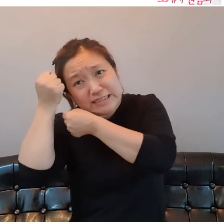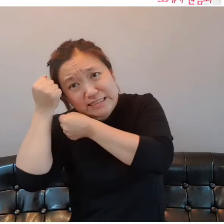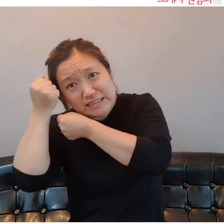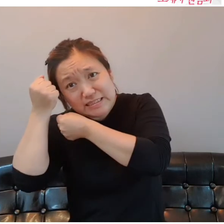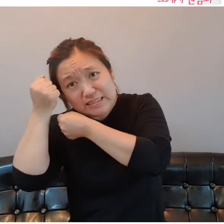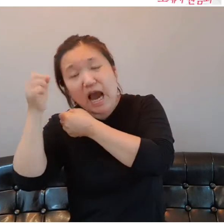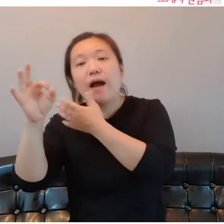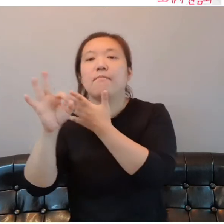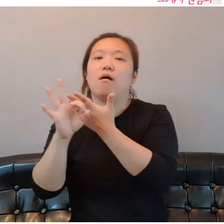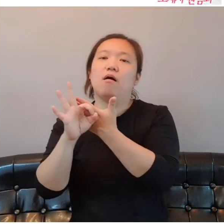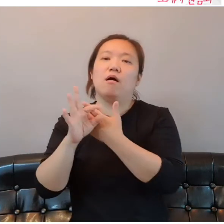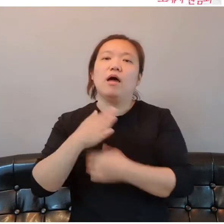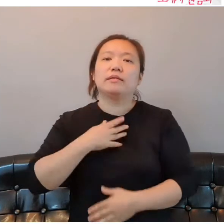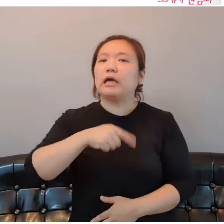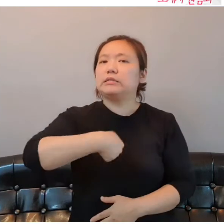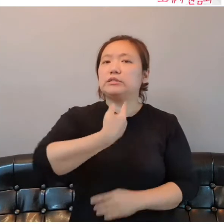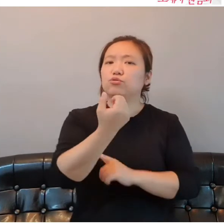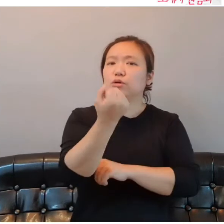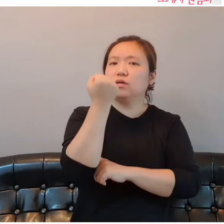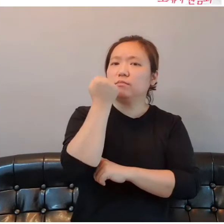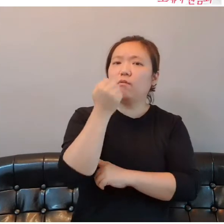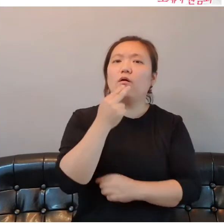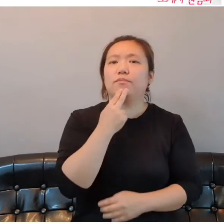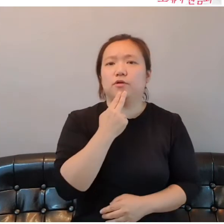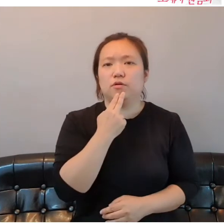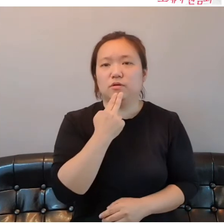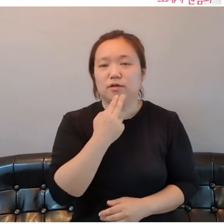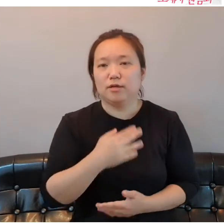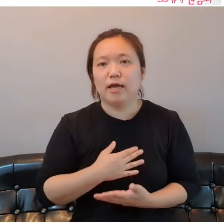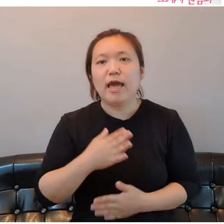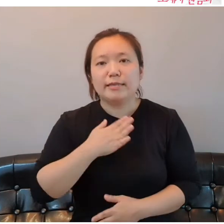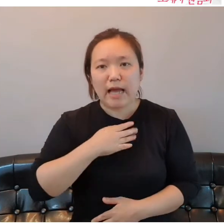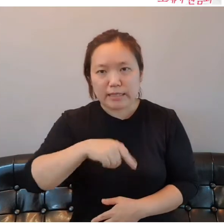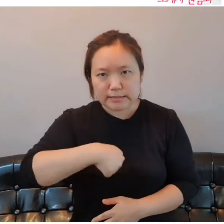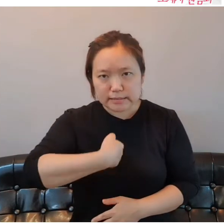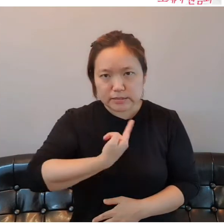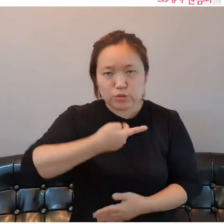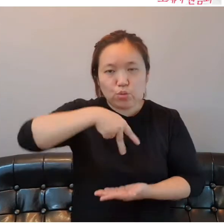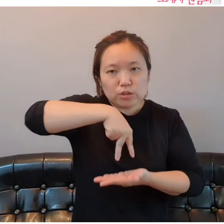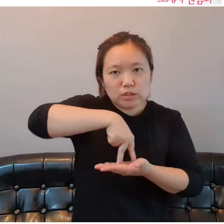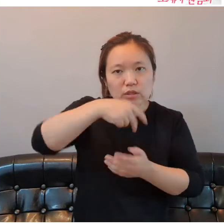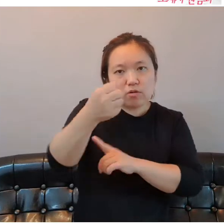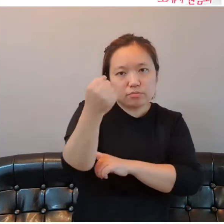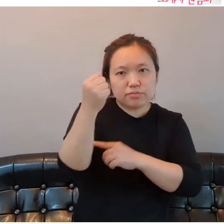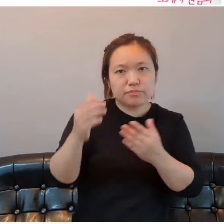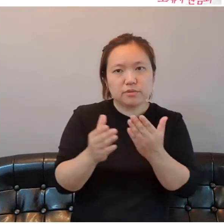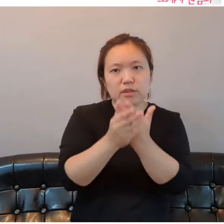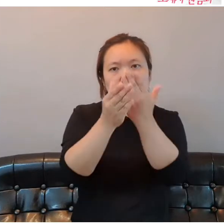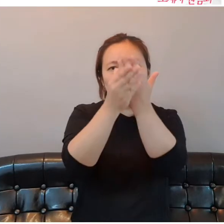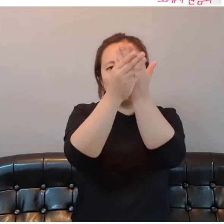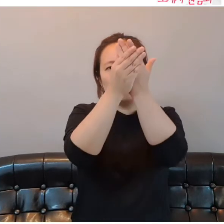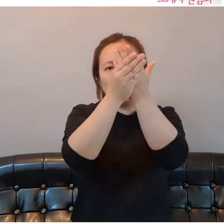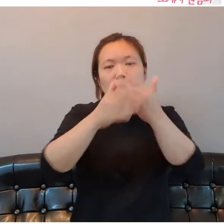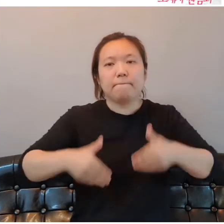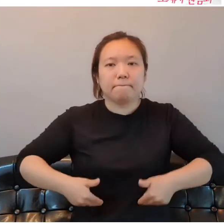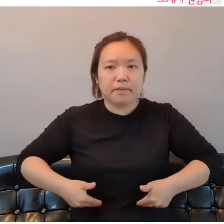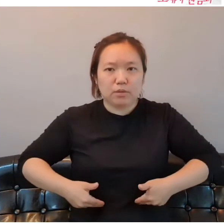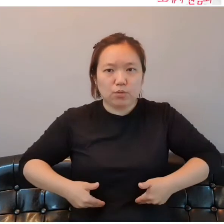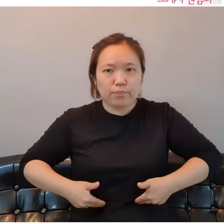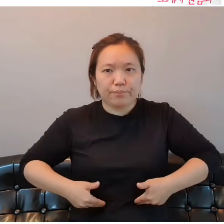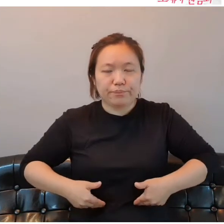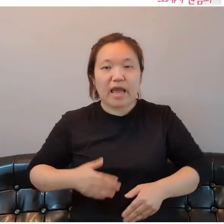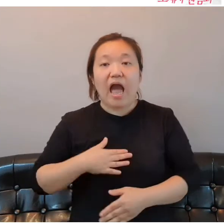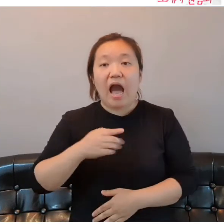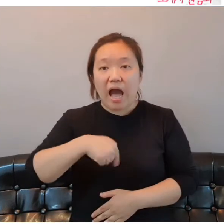자생력이 없어져요. 내 뿌리로 내 인생을 키워나가야 합니다. 자생력이 생기면요, 항상 자발적으로